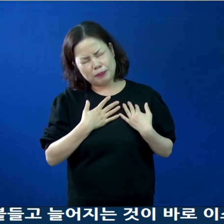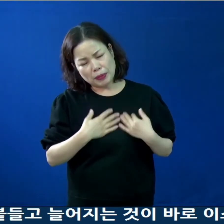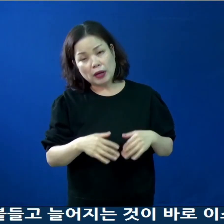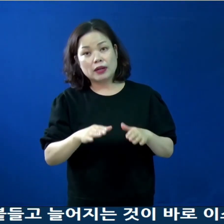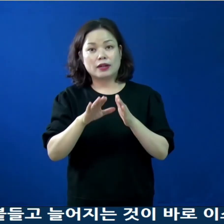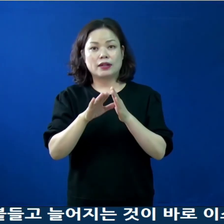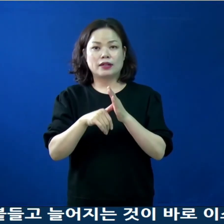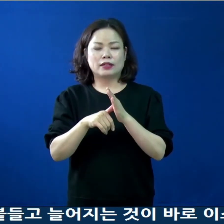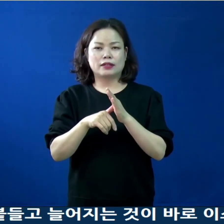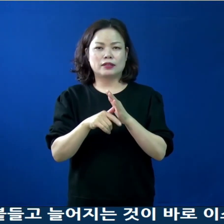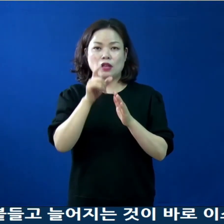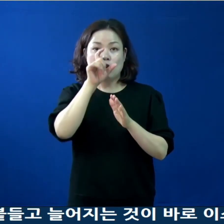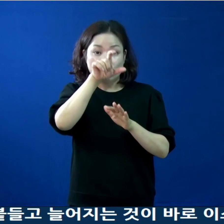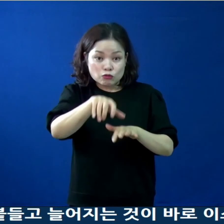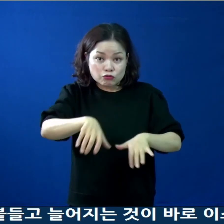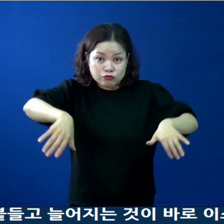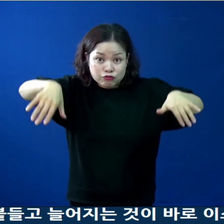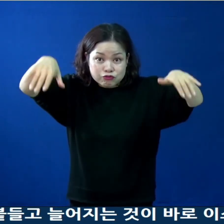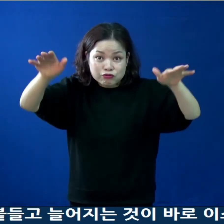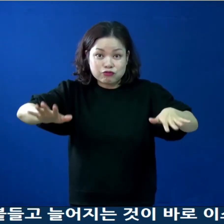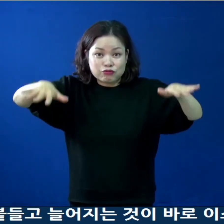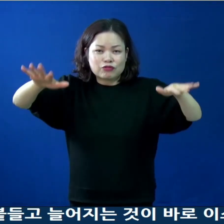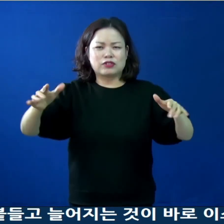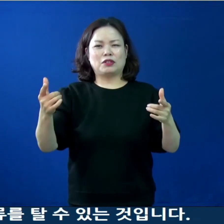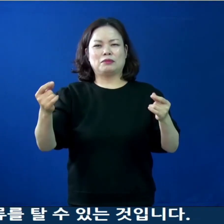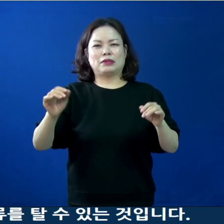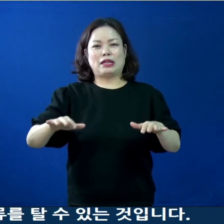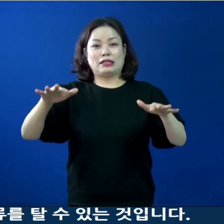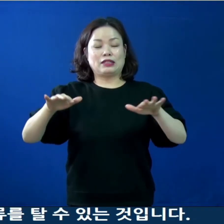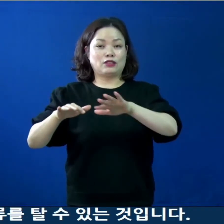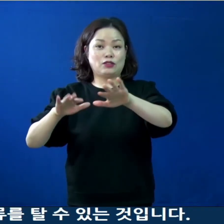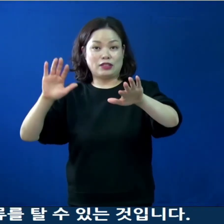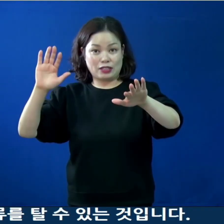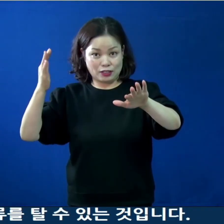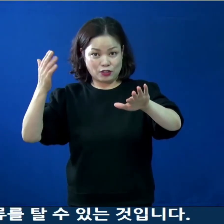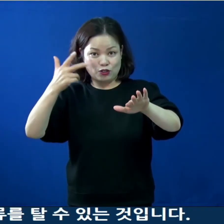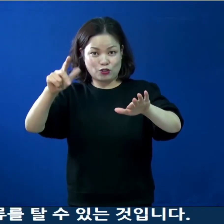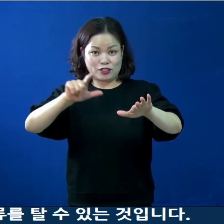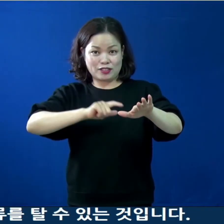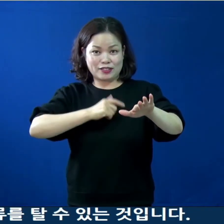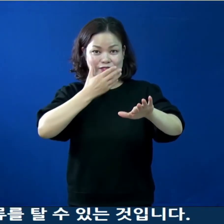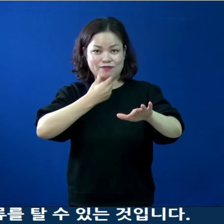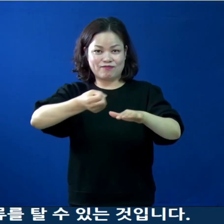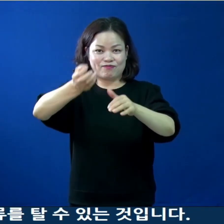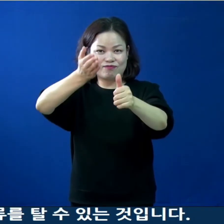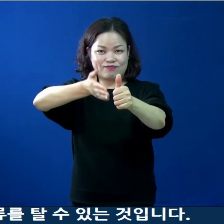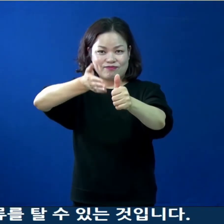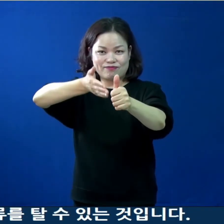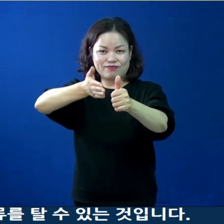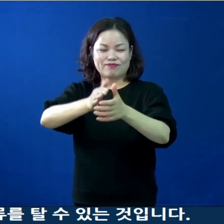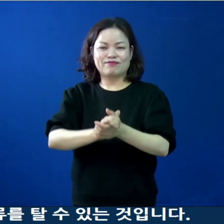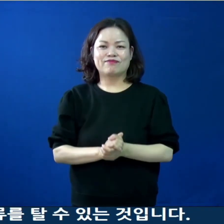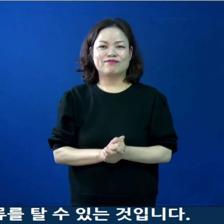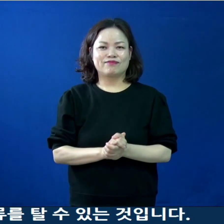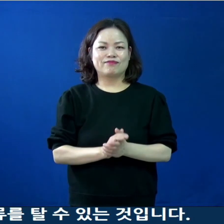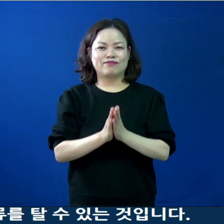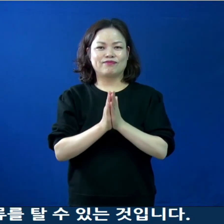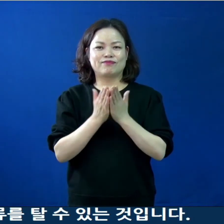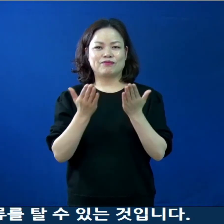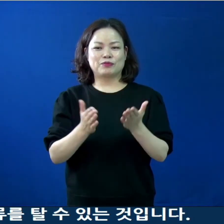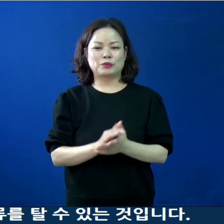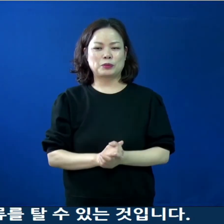이때에 그렇게 독수리처럼 힘있게 날아올 수 있는 저와 여러분 되기를 주의 이름으로 축원합니다. 아멘.